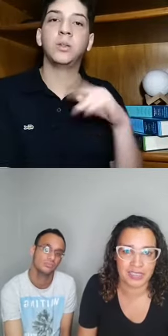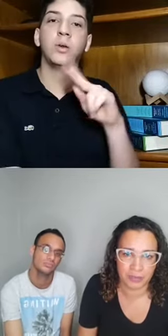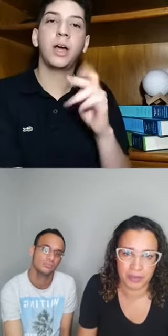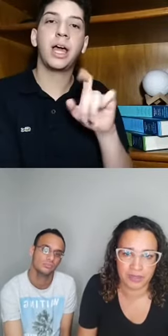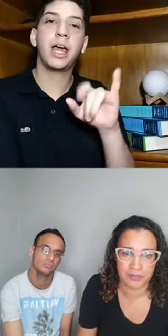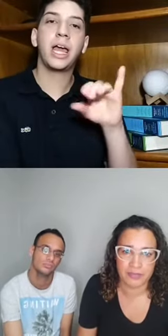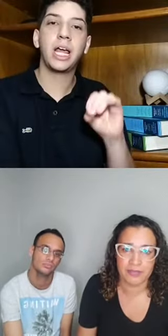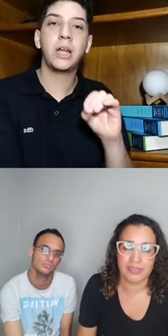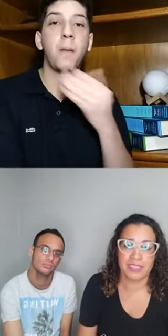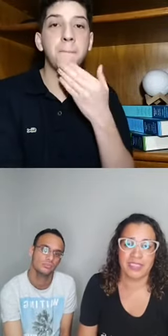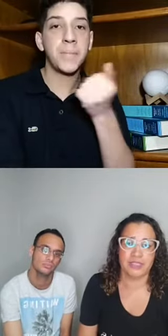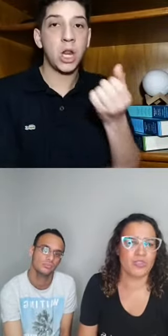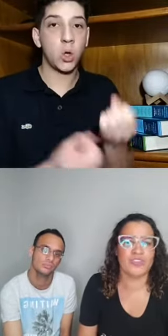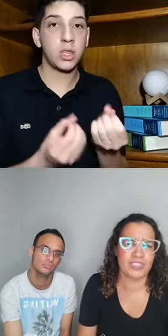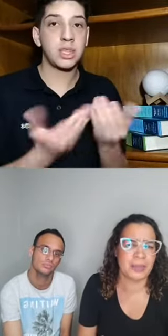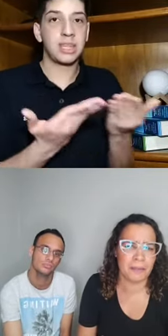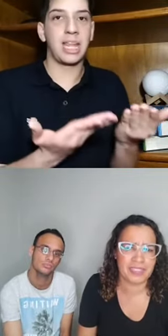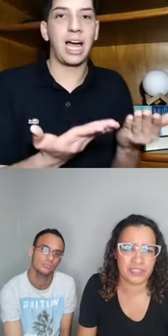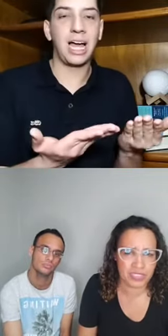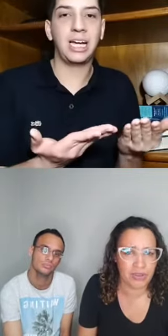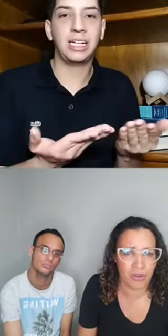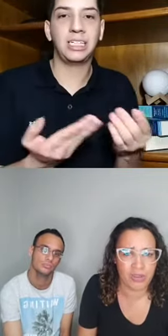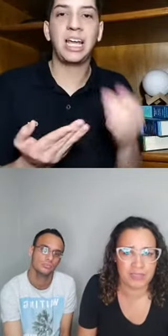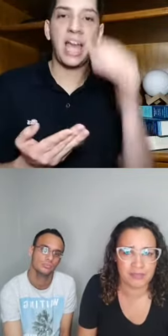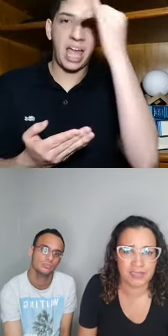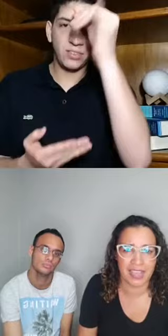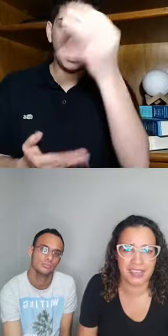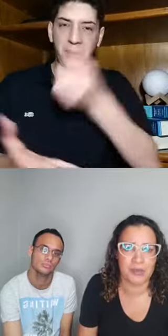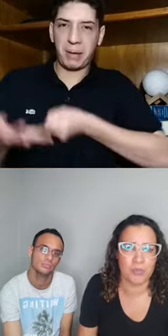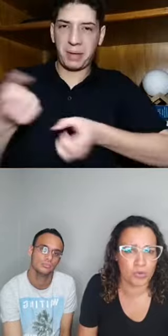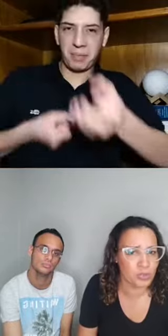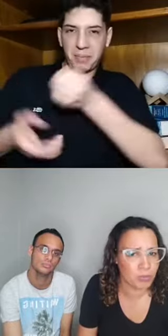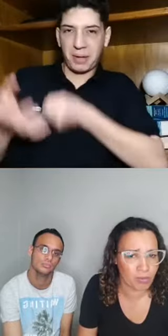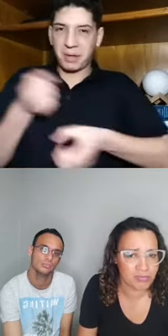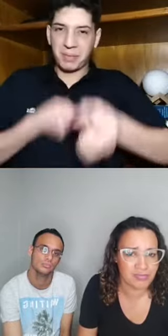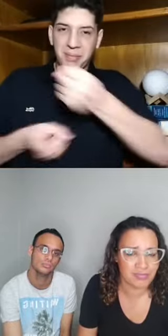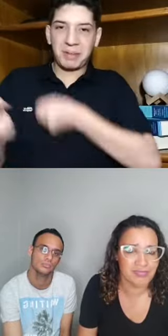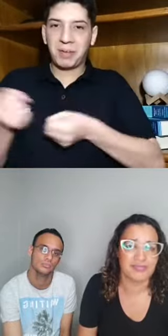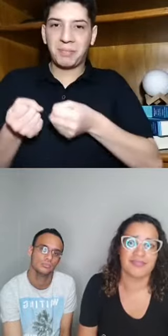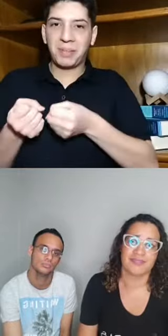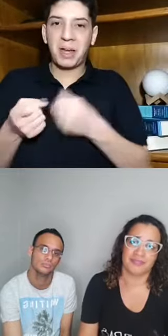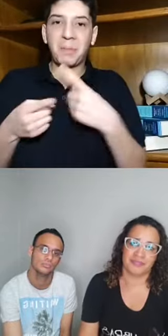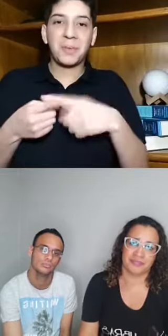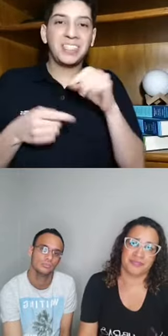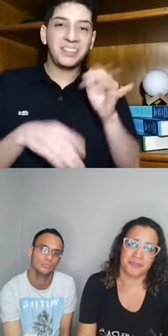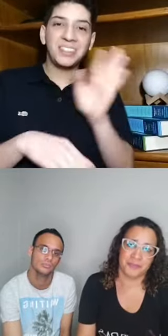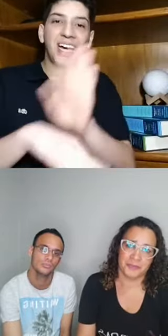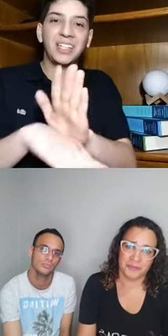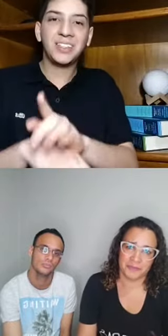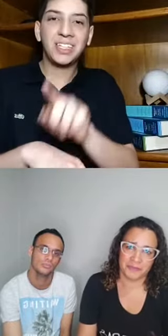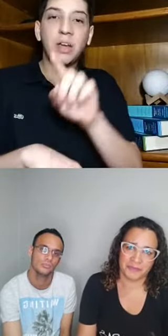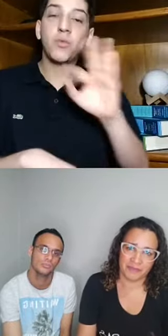do que receber. E tudo que você planta, você colhe, tá? Isso é muito bom.